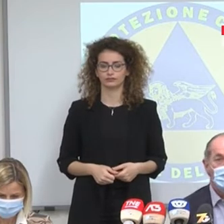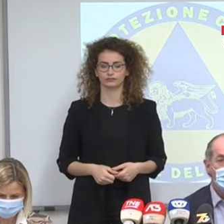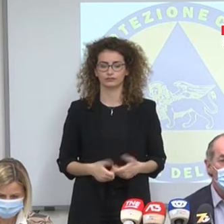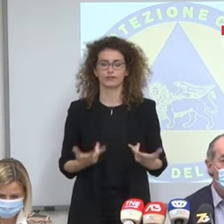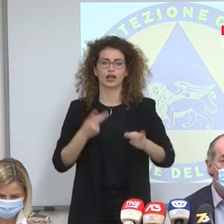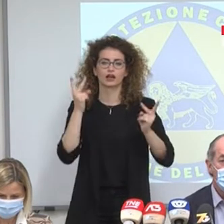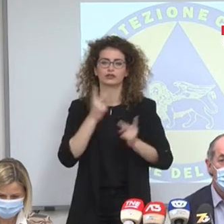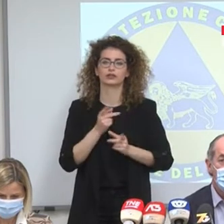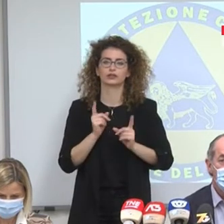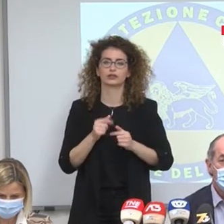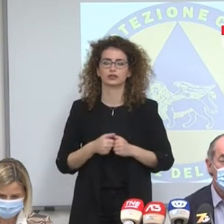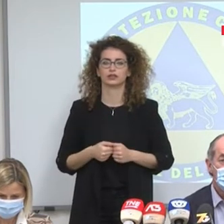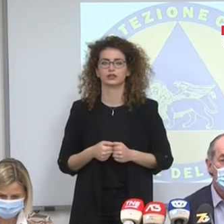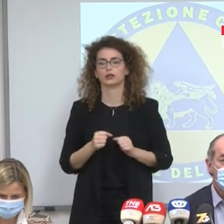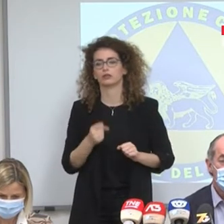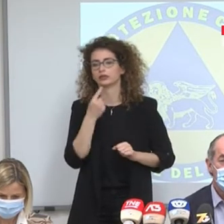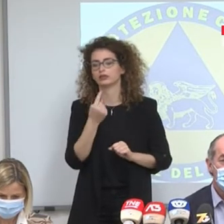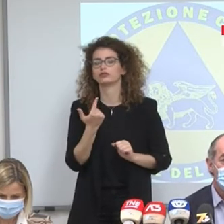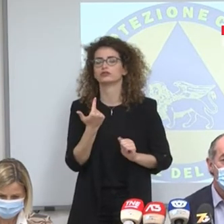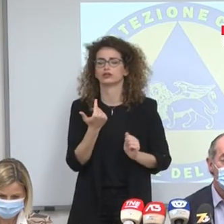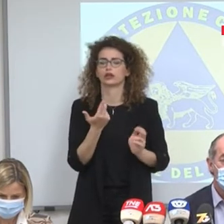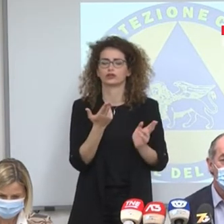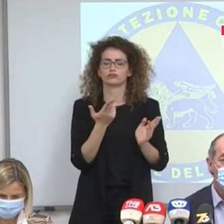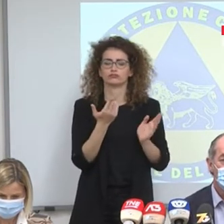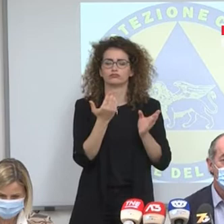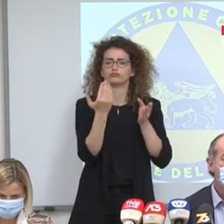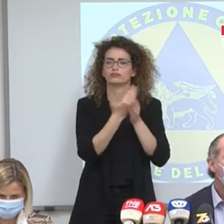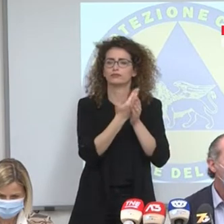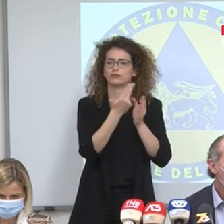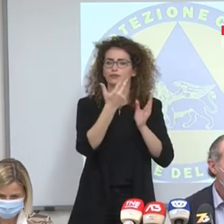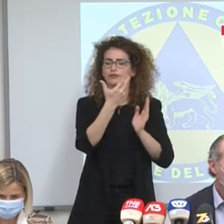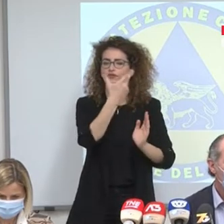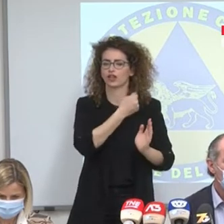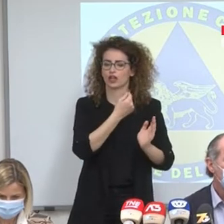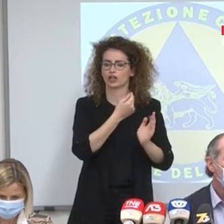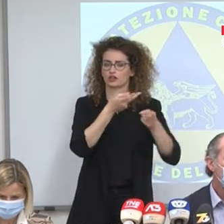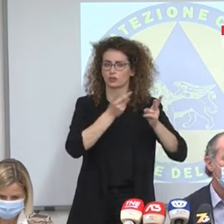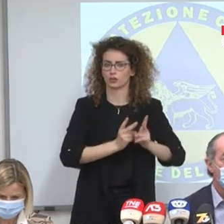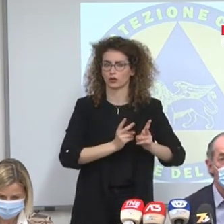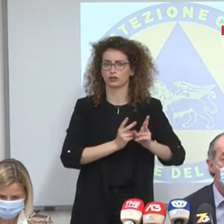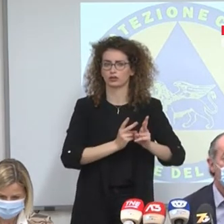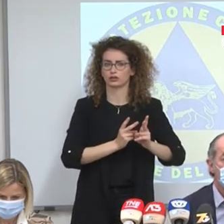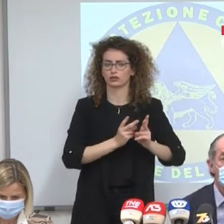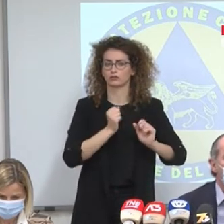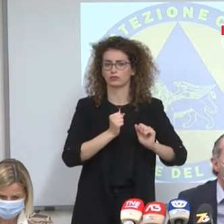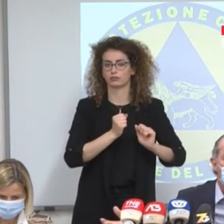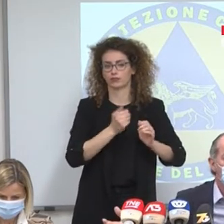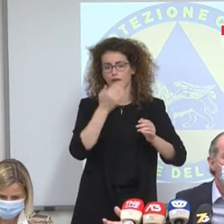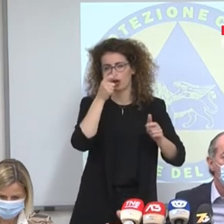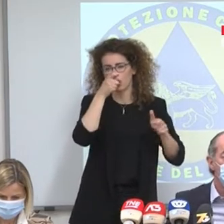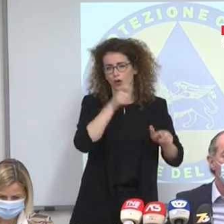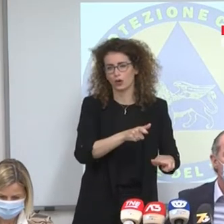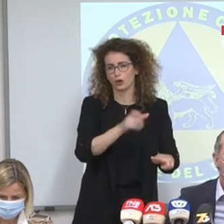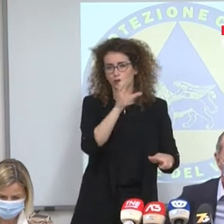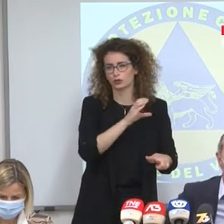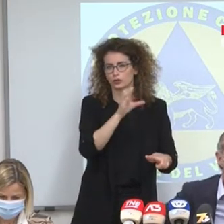Però è anche vero che uno potrebbe dire: apriamo agende vaccinali con la seconda dose dedicate al turista che si prenota prima, sa se riuscirà a farlo